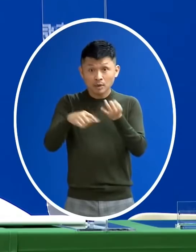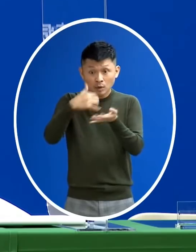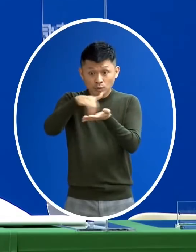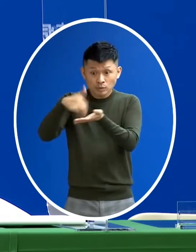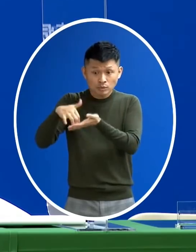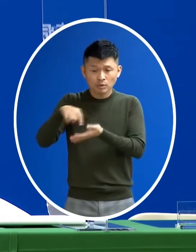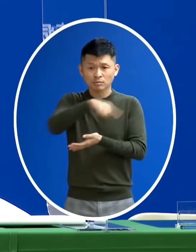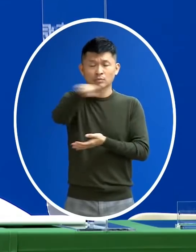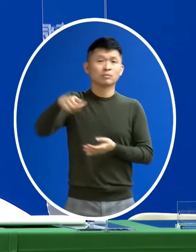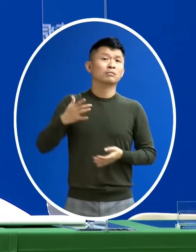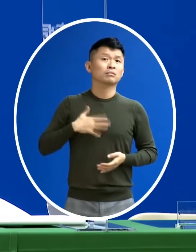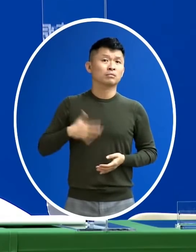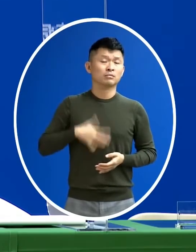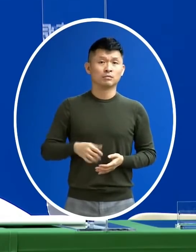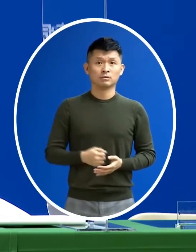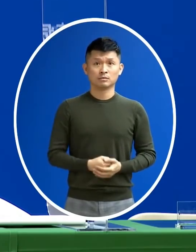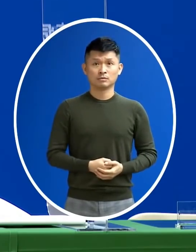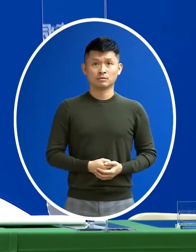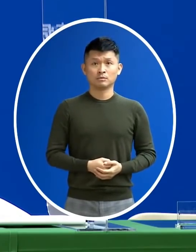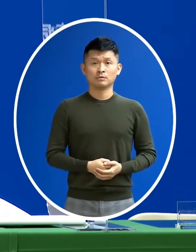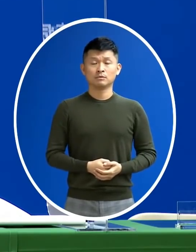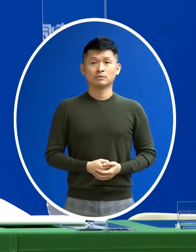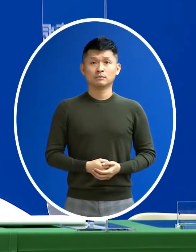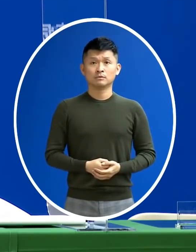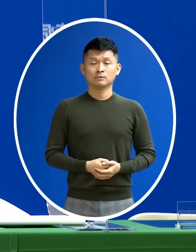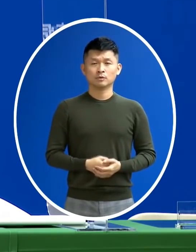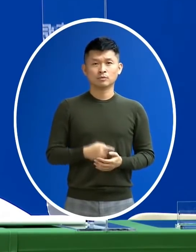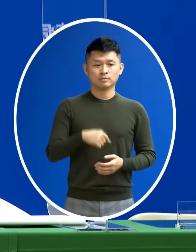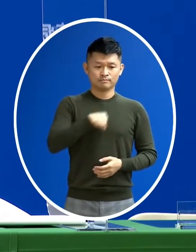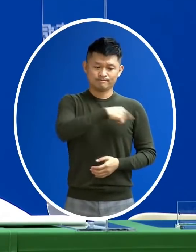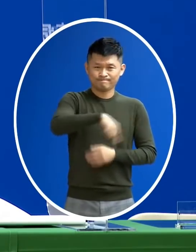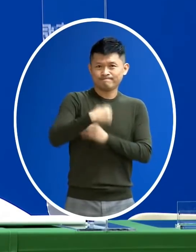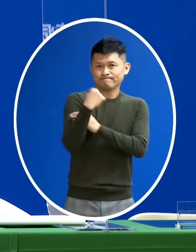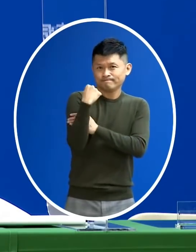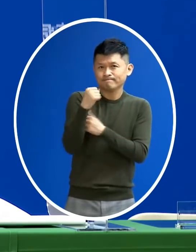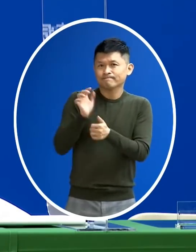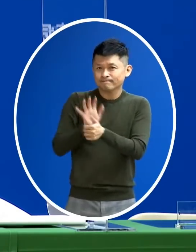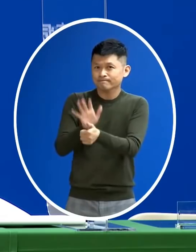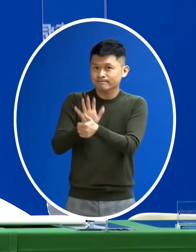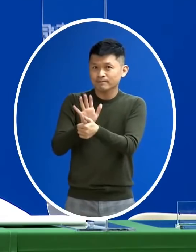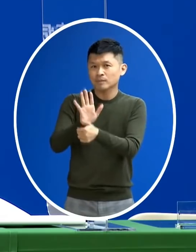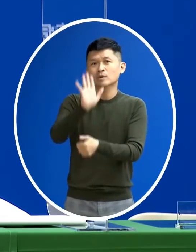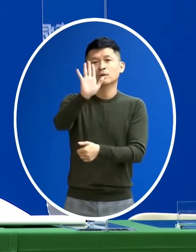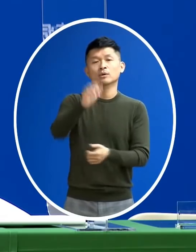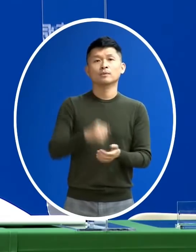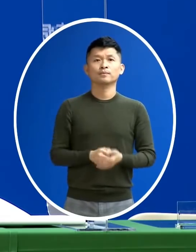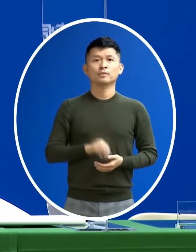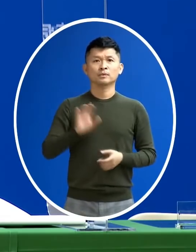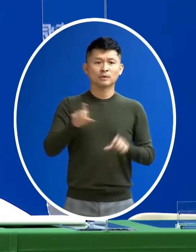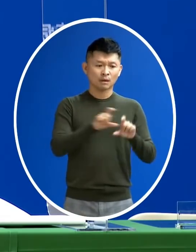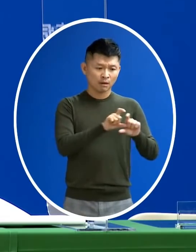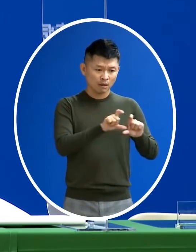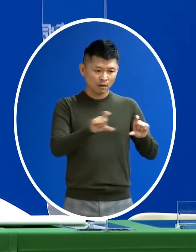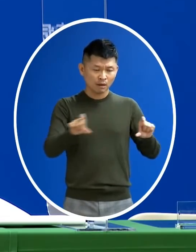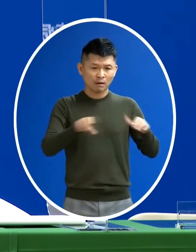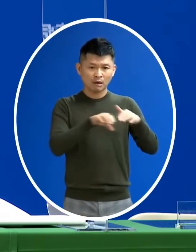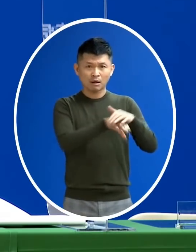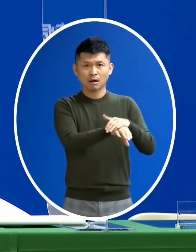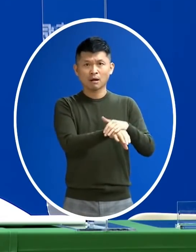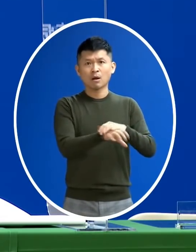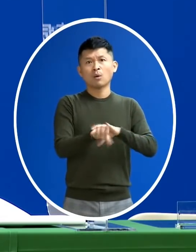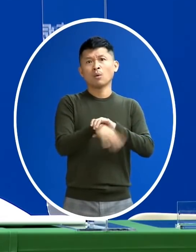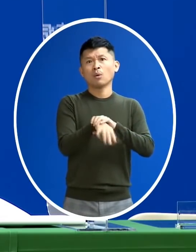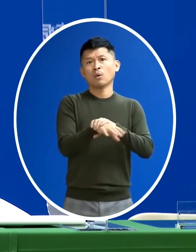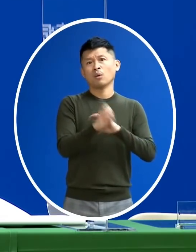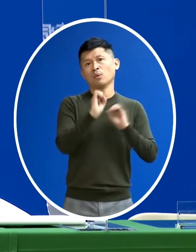家都知道哦。那所以我们有尽力的想要协助啦，但是我们手上是没有疫苗哦，所以我们